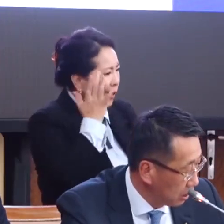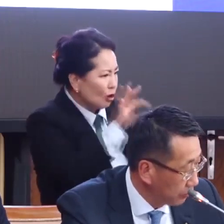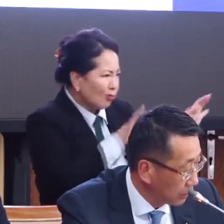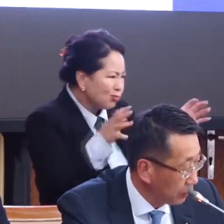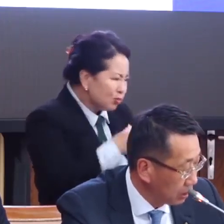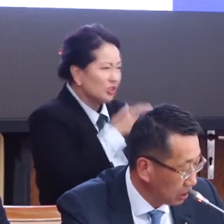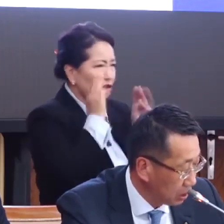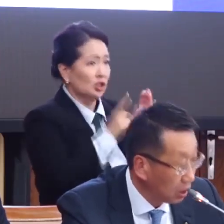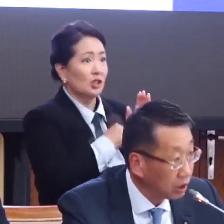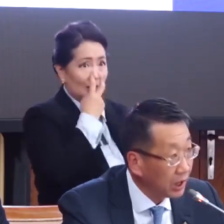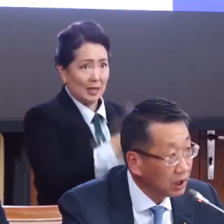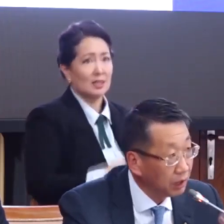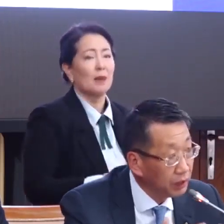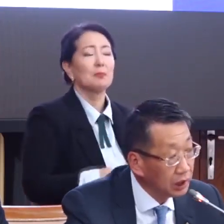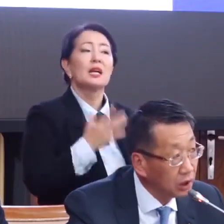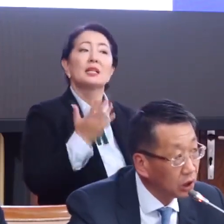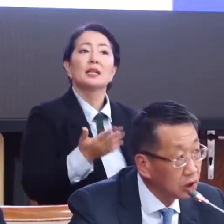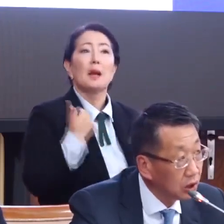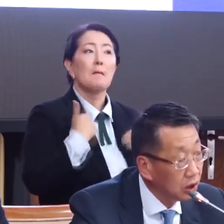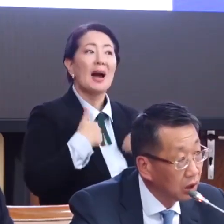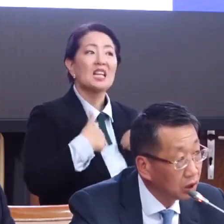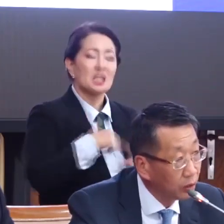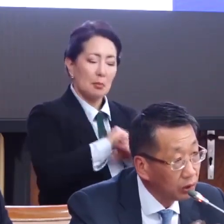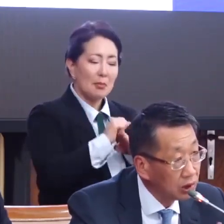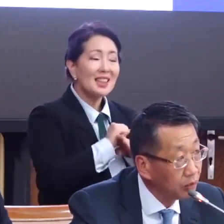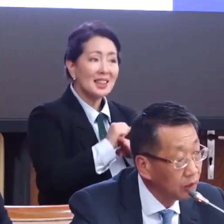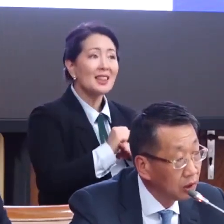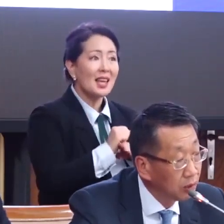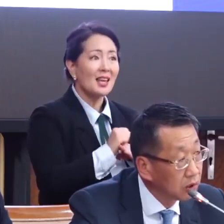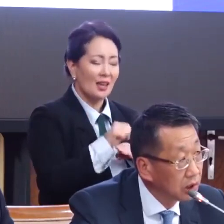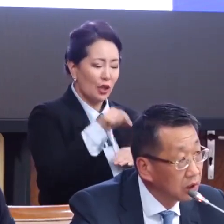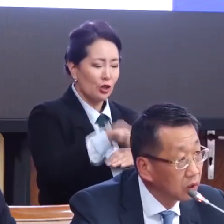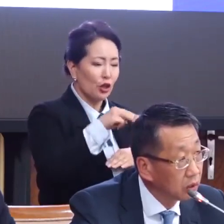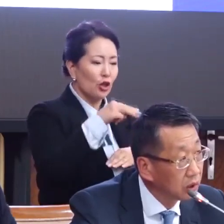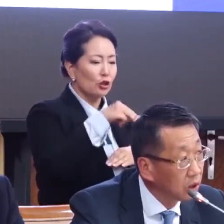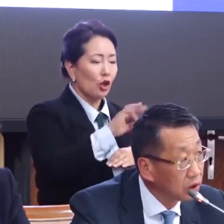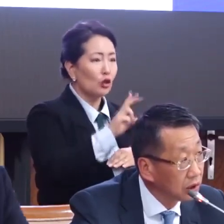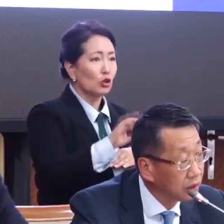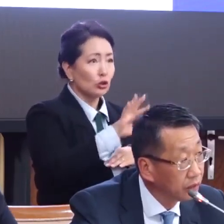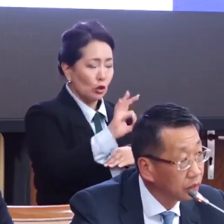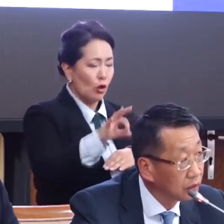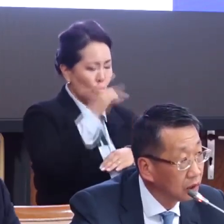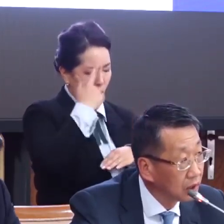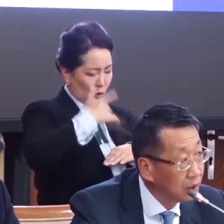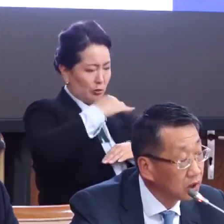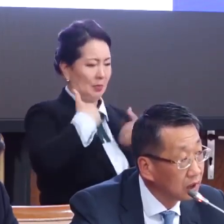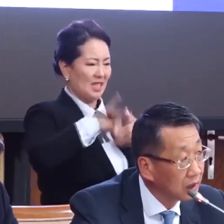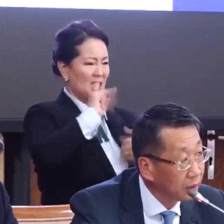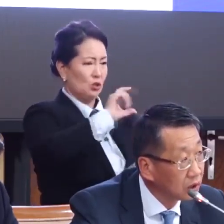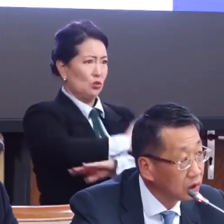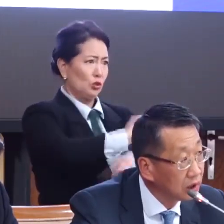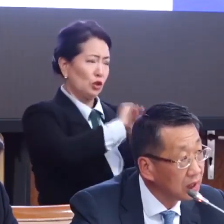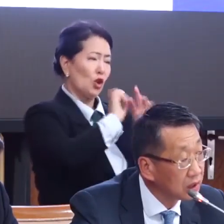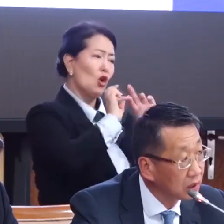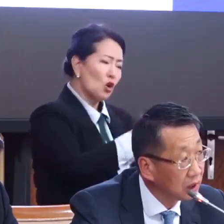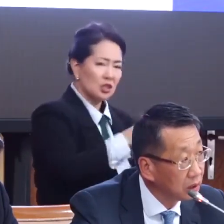бид нар одоо багшийг бэлдэх энэ тогтолцоогоо одоо Монгол улсын боловсролын их сургуулиудыг өөрчлөх Кембриджтэй одоо хамтарч өөрчлөх энэ